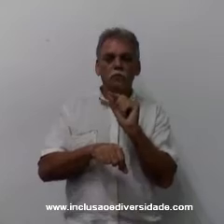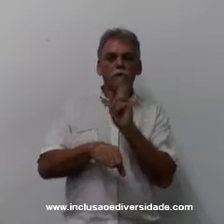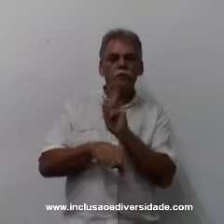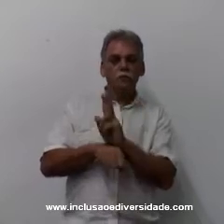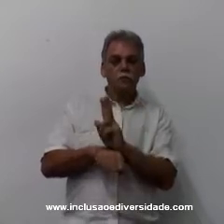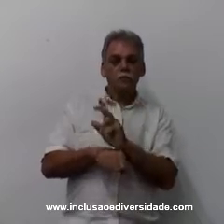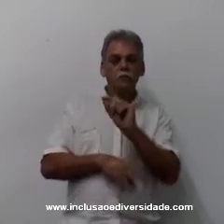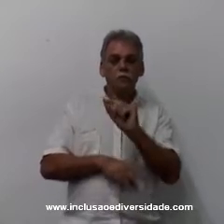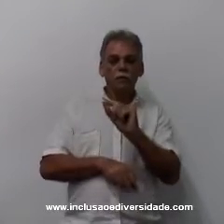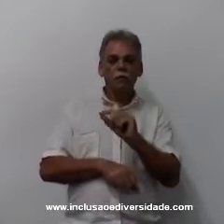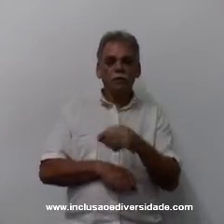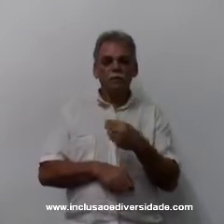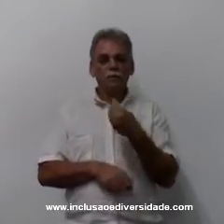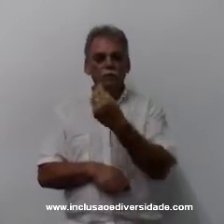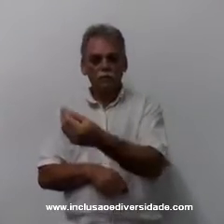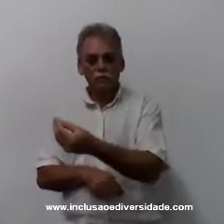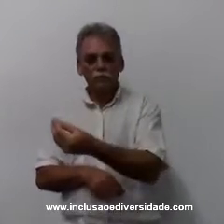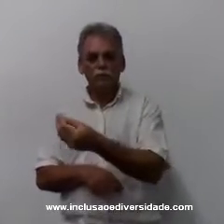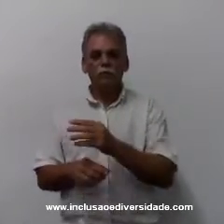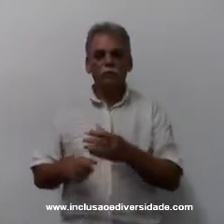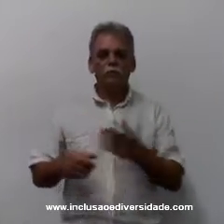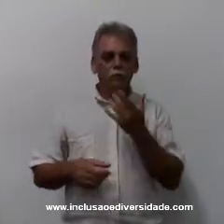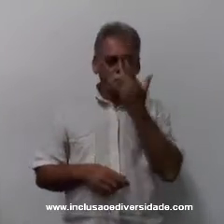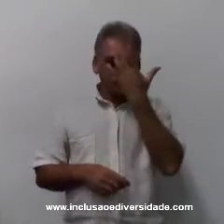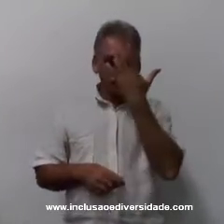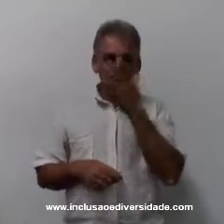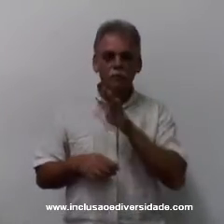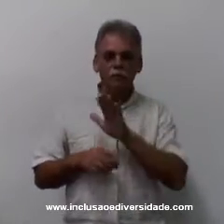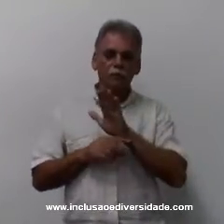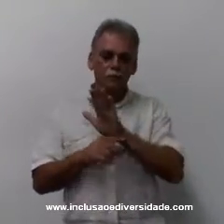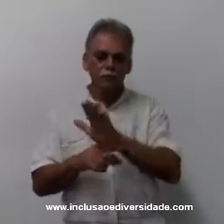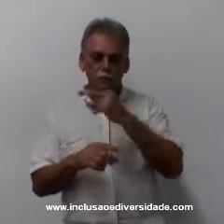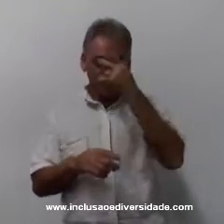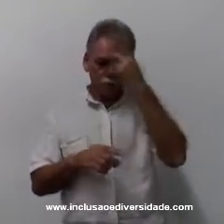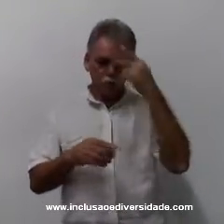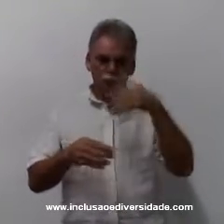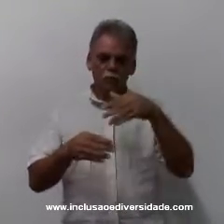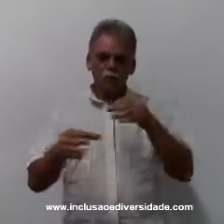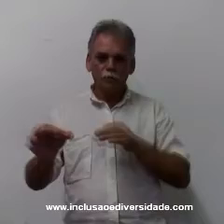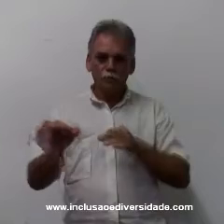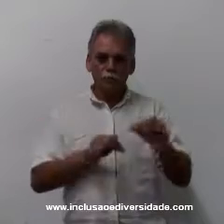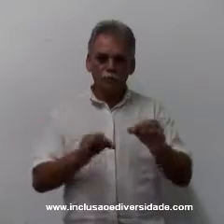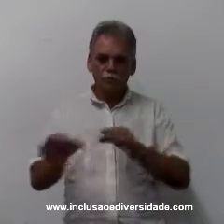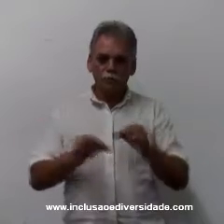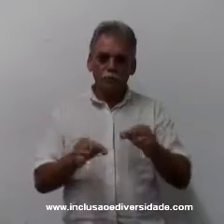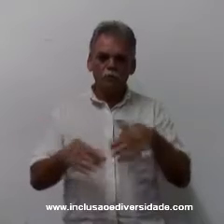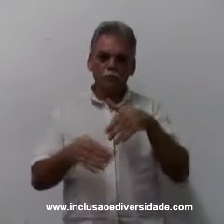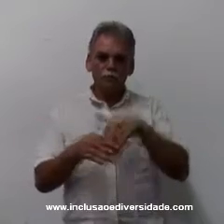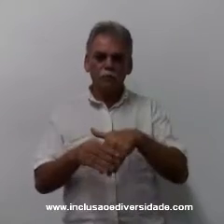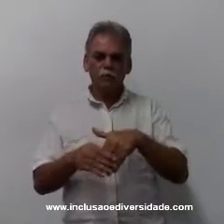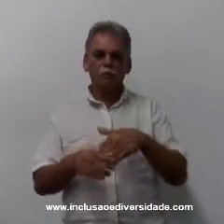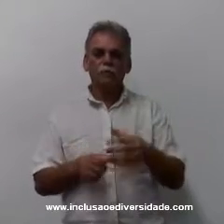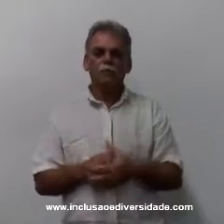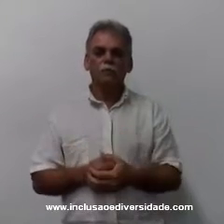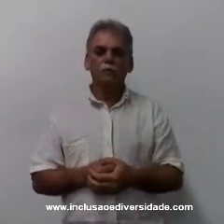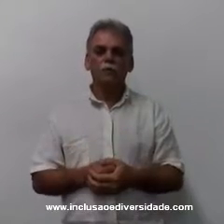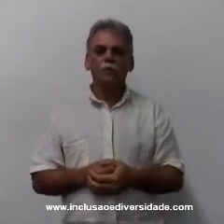de concreto, né, para acessibilizar o processo eleitoral, né? A gente vai ter